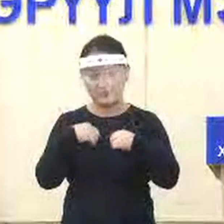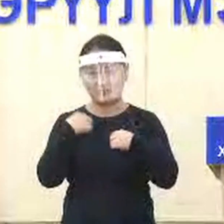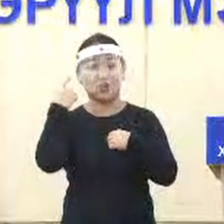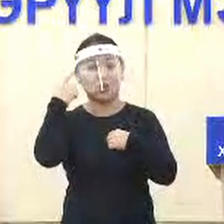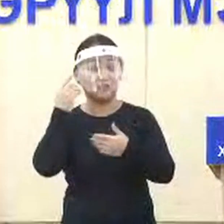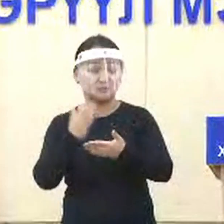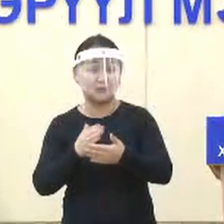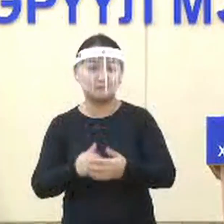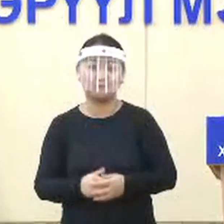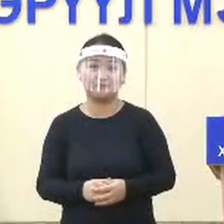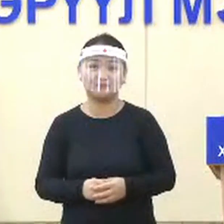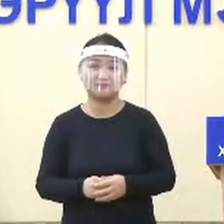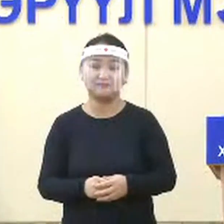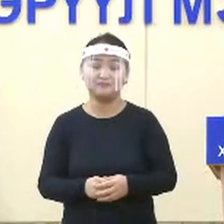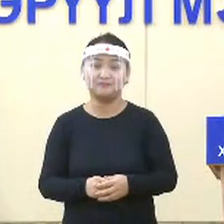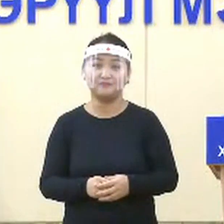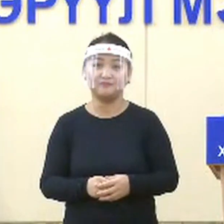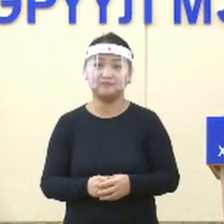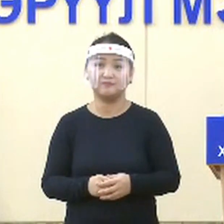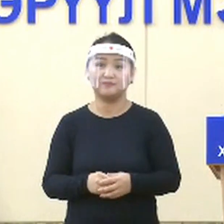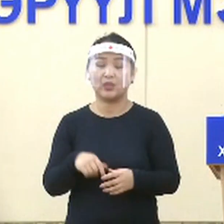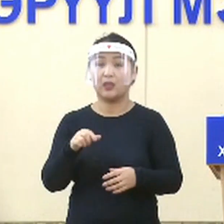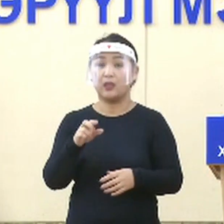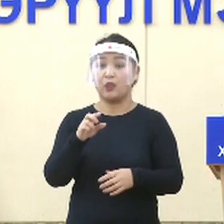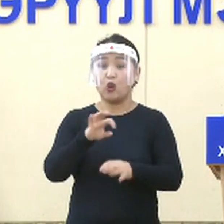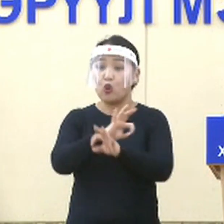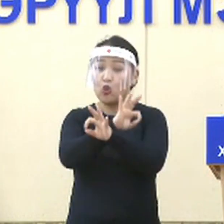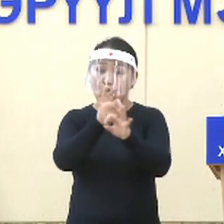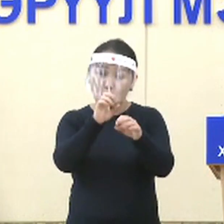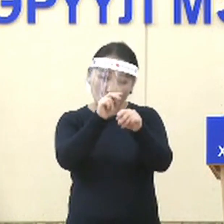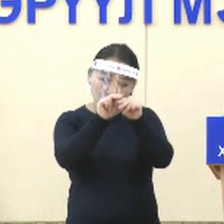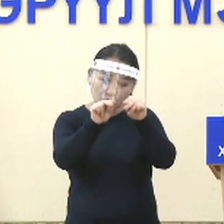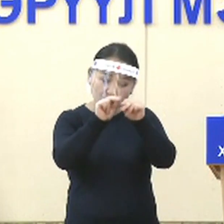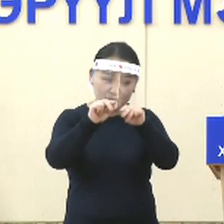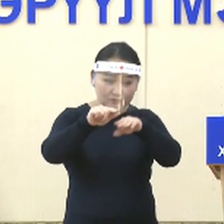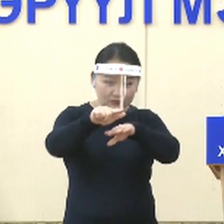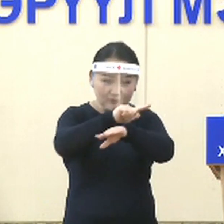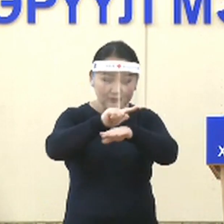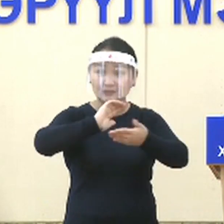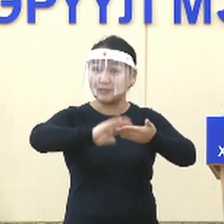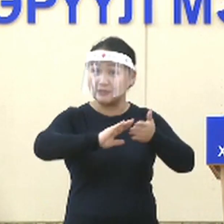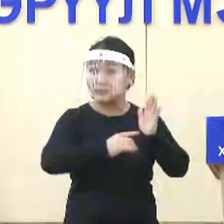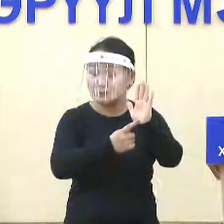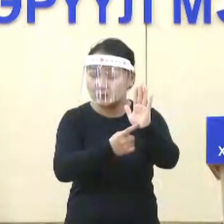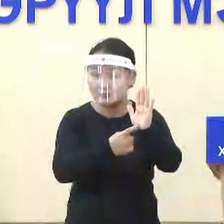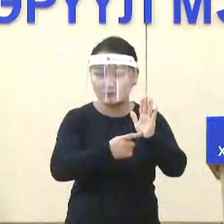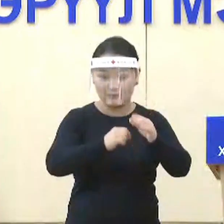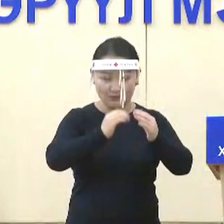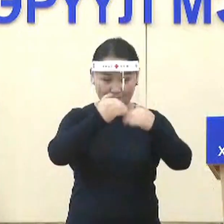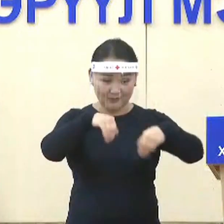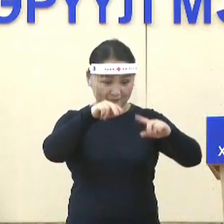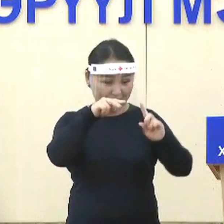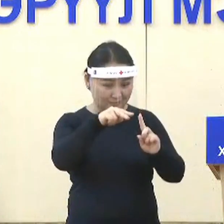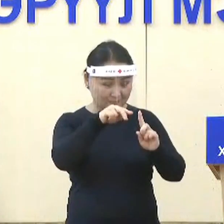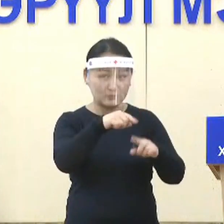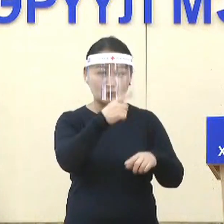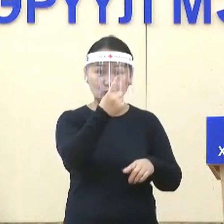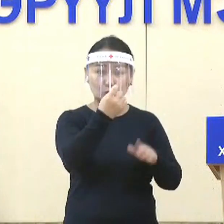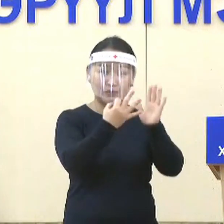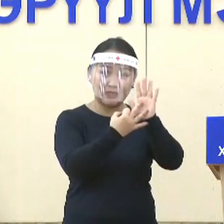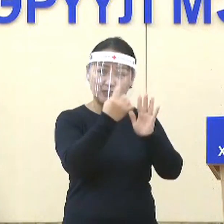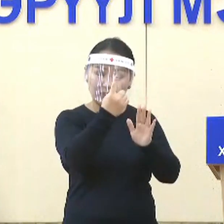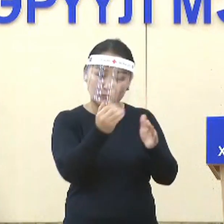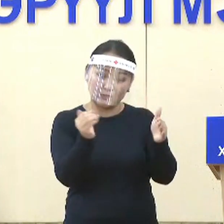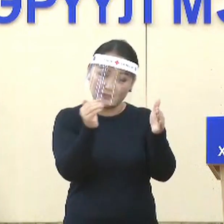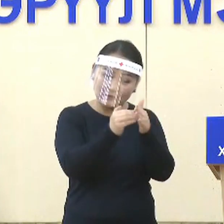маа. За бусад шинжилгээнүүдийг танилцуулъя. Ажиглах байрны тусгаарлагдсан 181